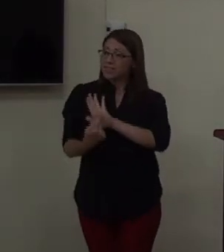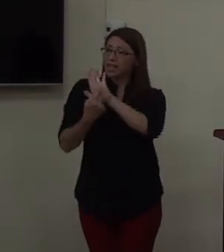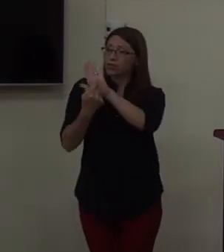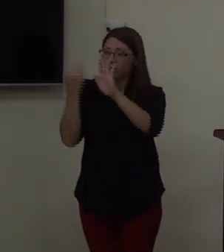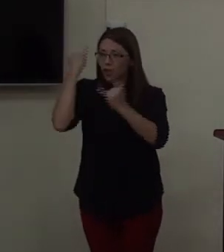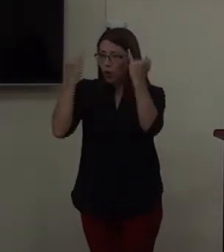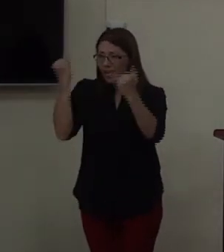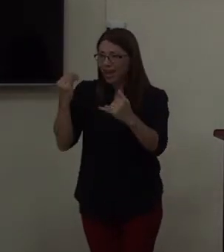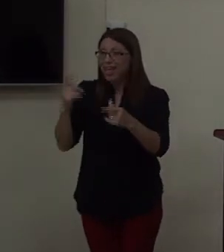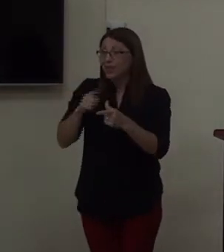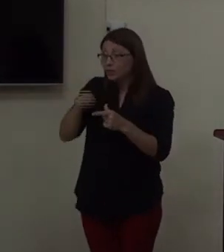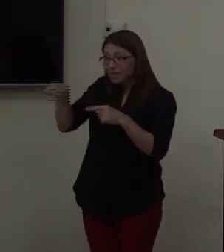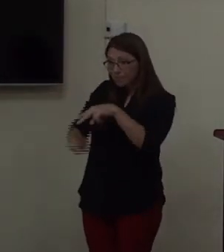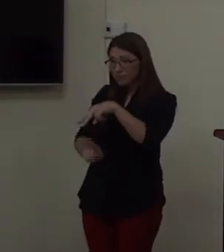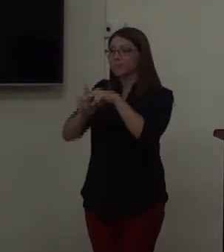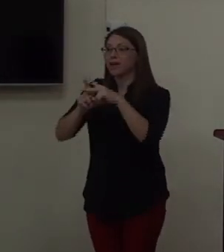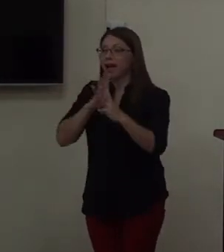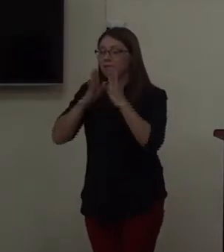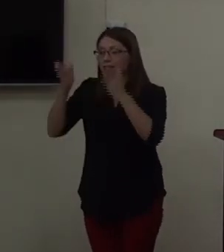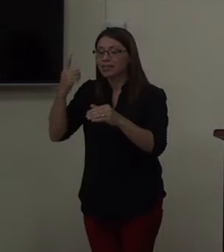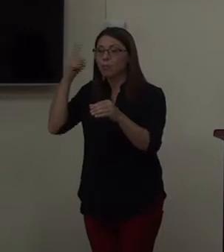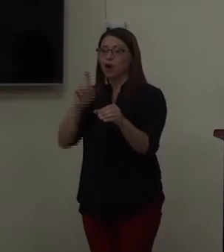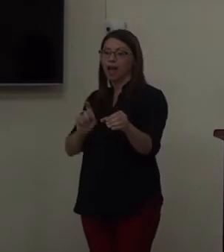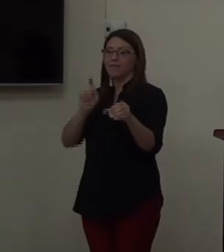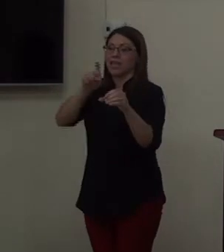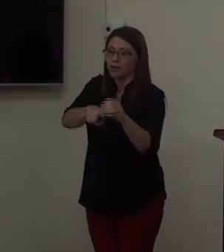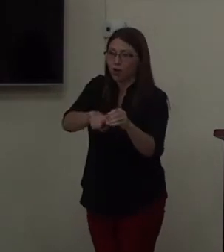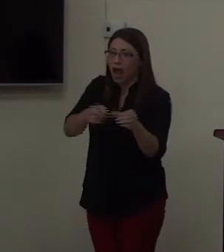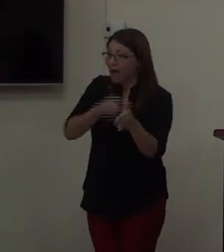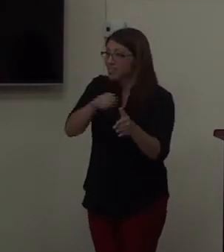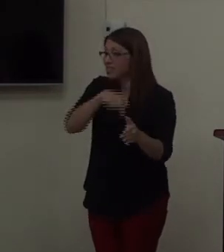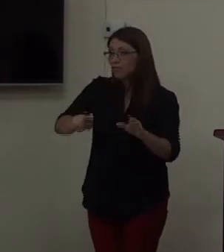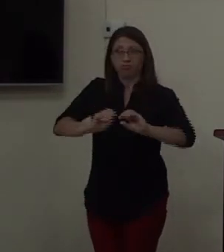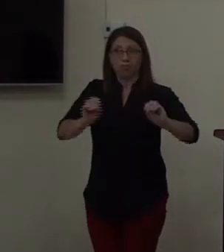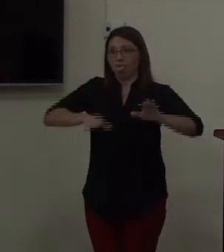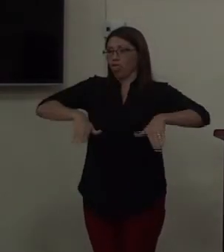Y aquí vienen los hablantes por afiliación, por ejemplo, que a veces no tienen competencia. Sí, una